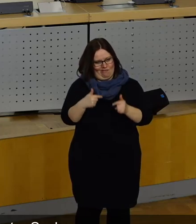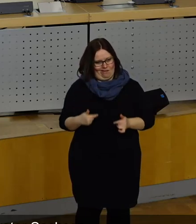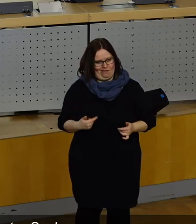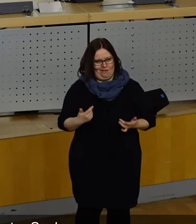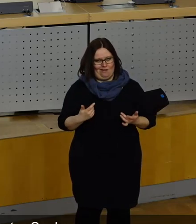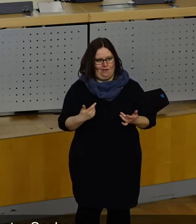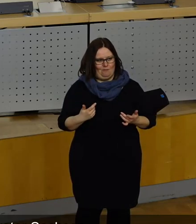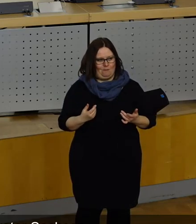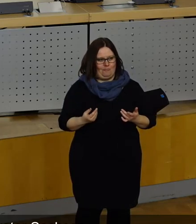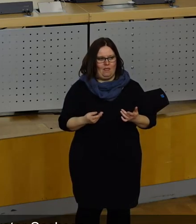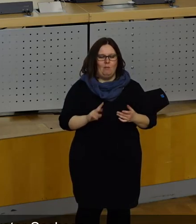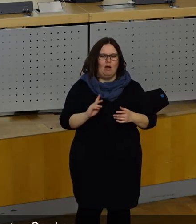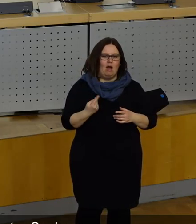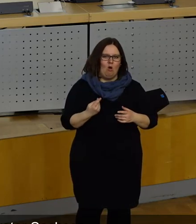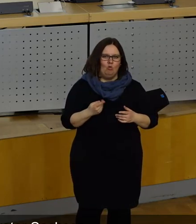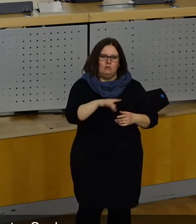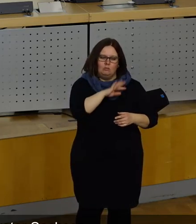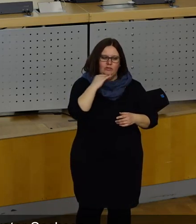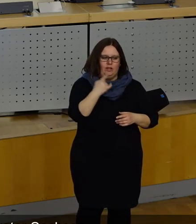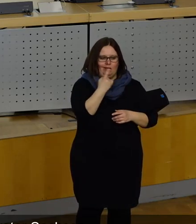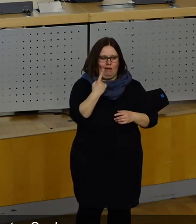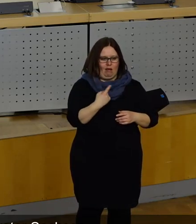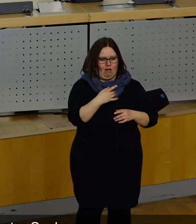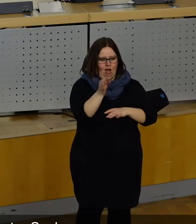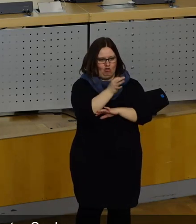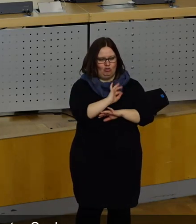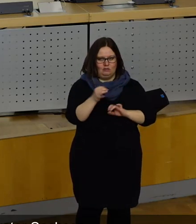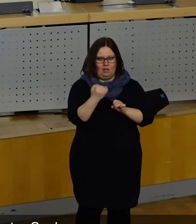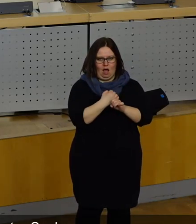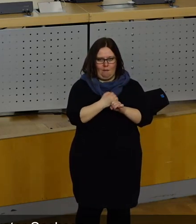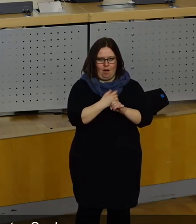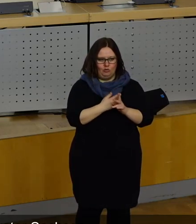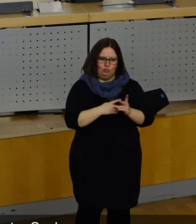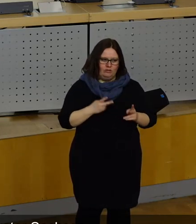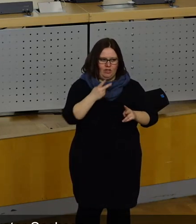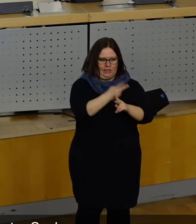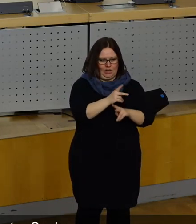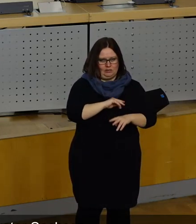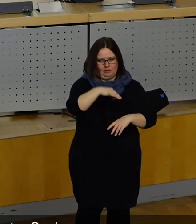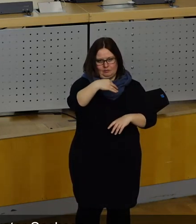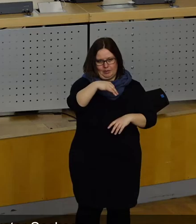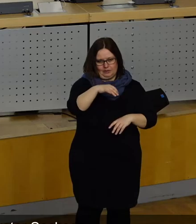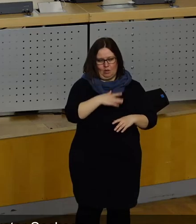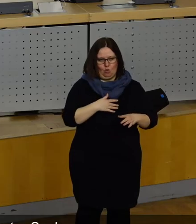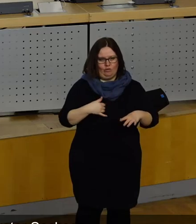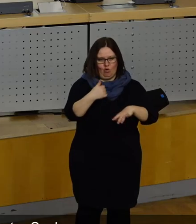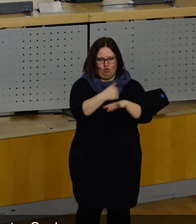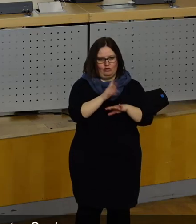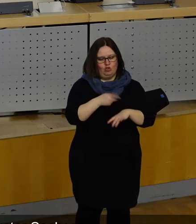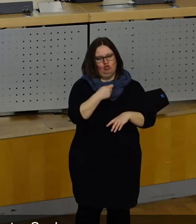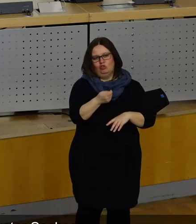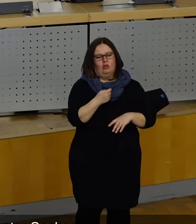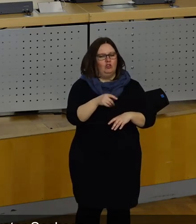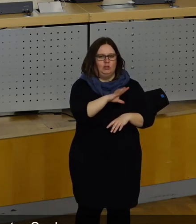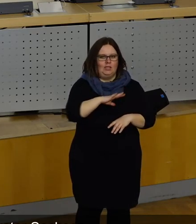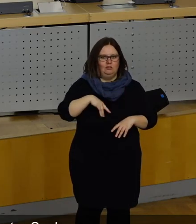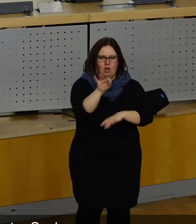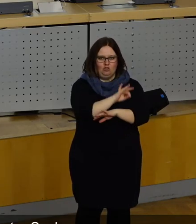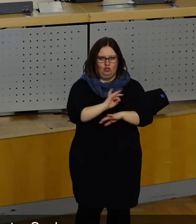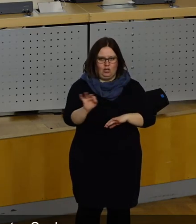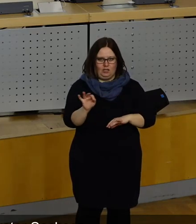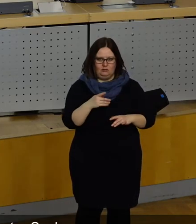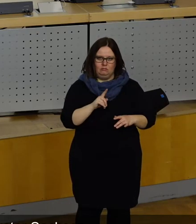als Architekt gearbeitet und die Architektenkammer Sachsen vertreten, als Präsident und unter anderem als Vorstand der Stiftung Sächsische Architekten,